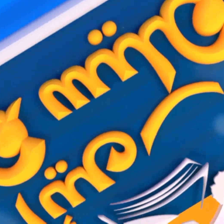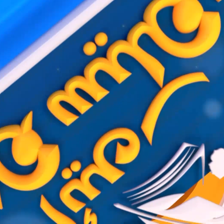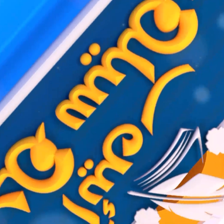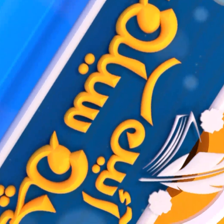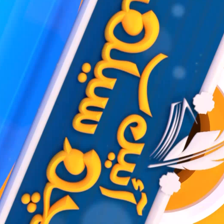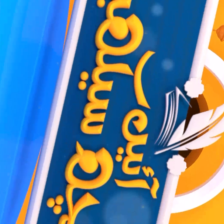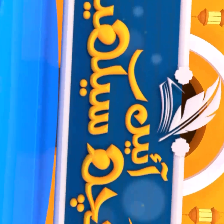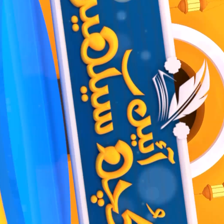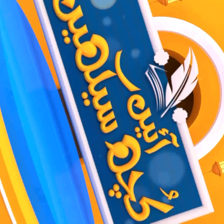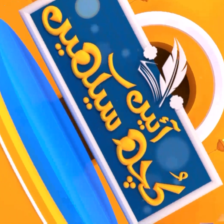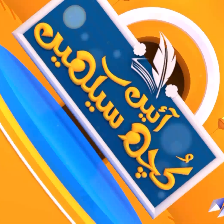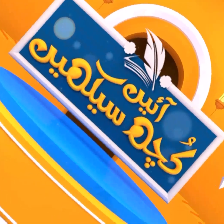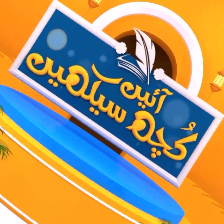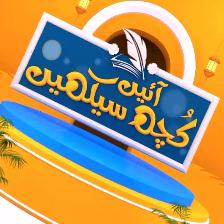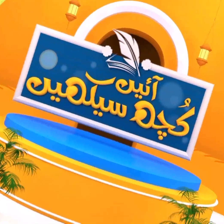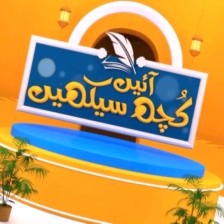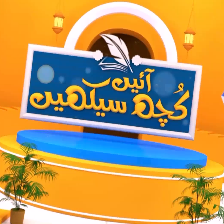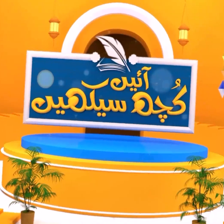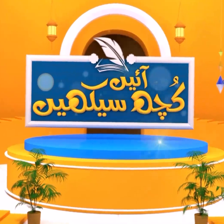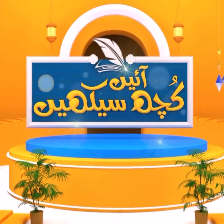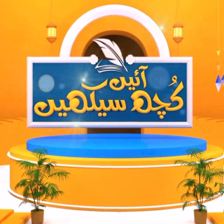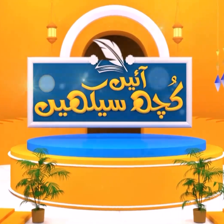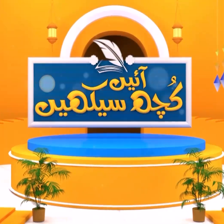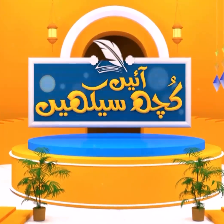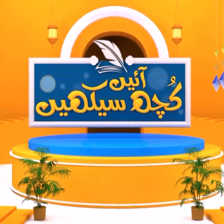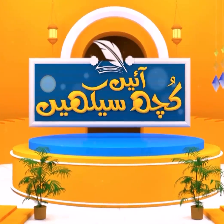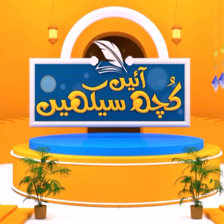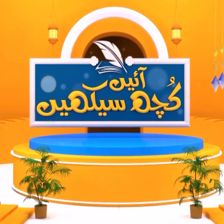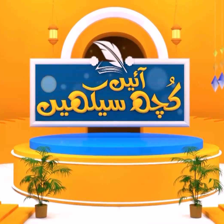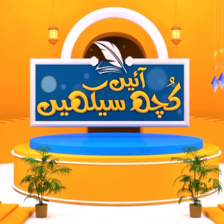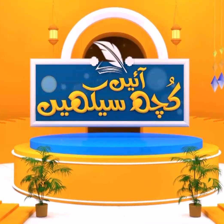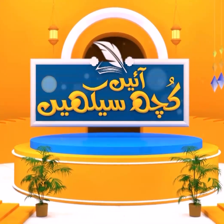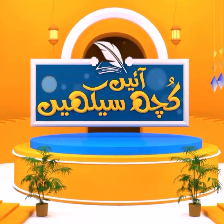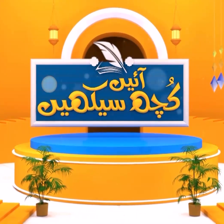آئے کچھ سیکھیں، آئے کچھ سیکھیں۔